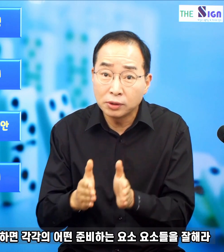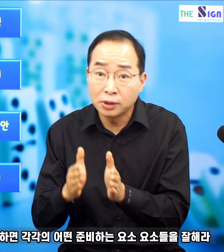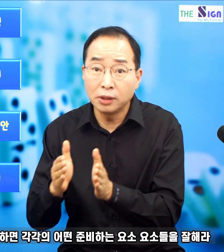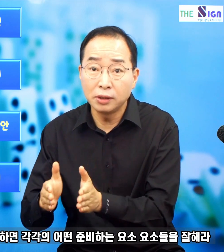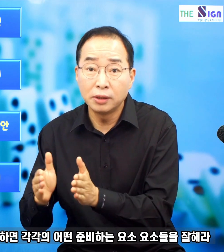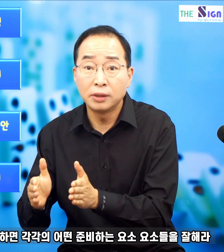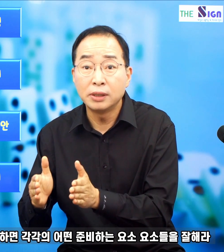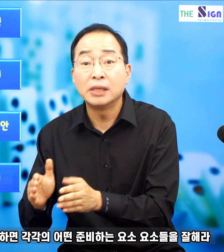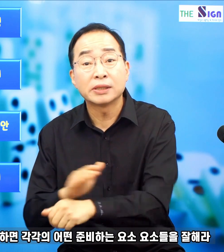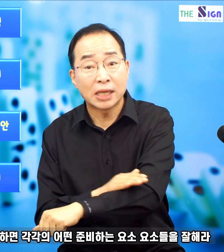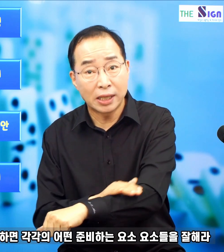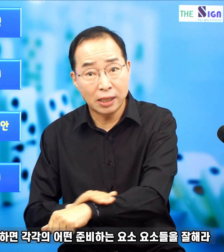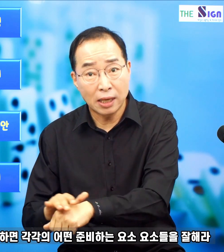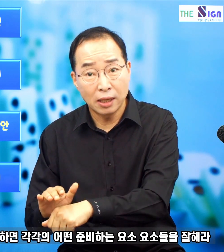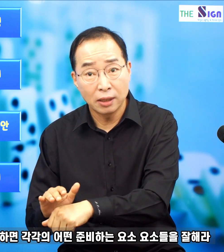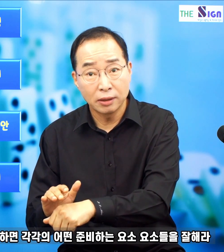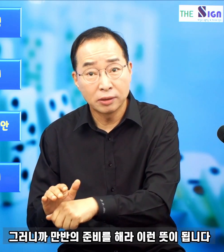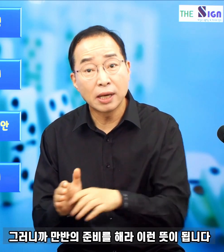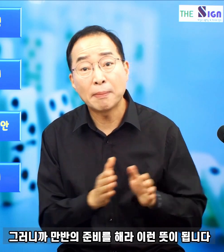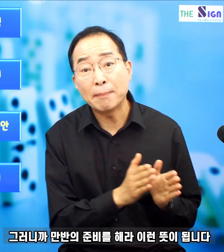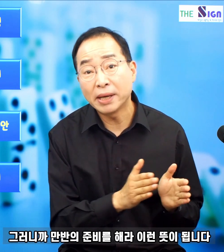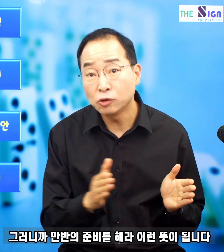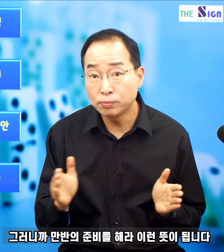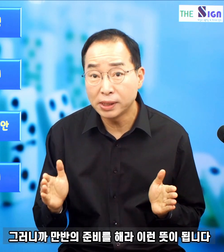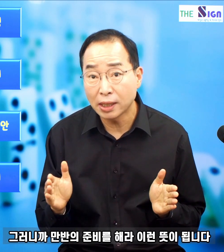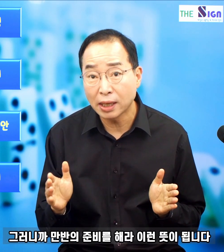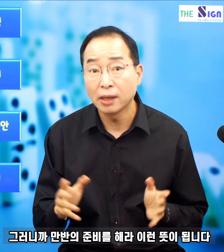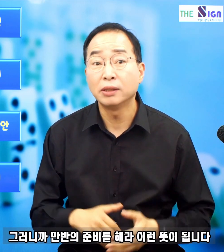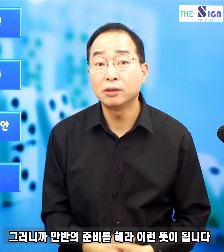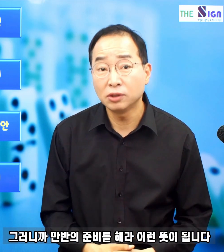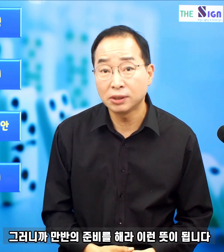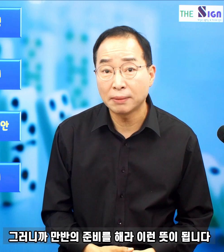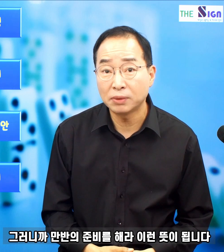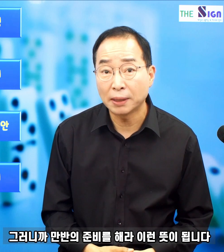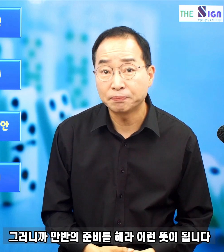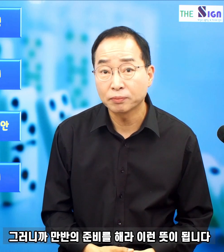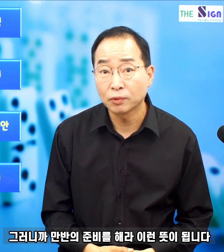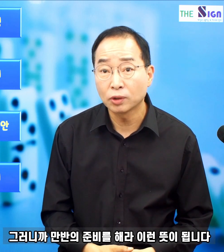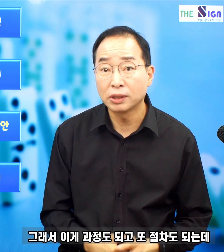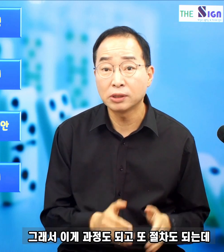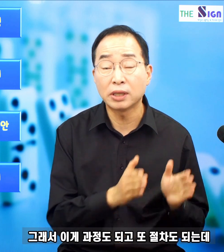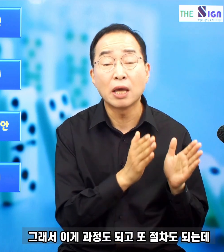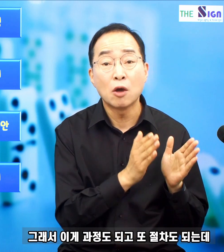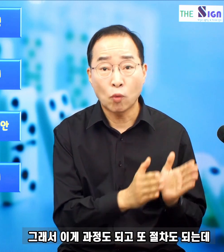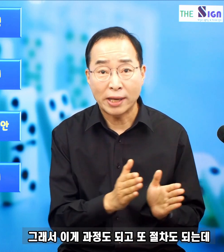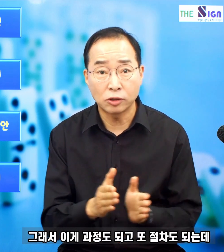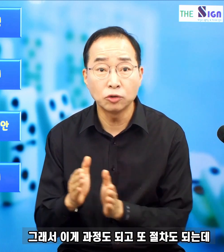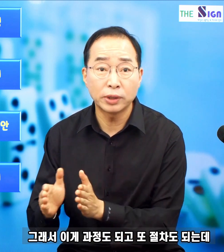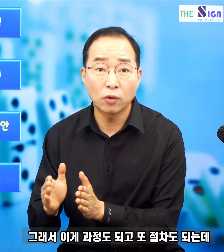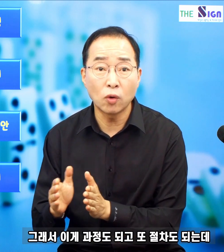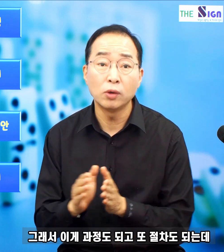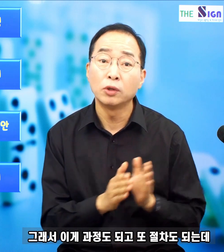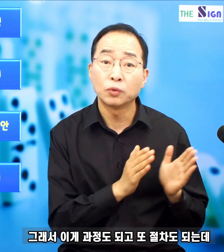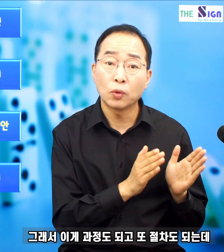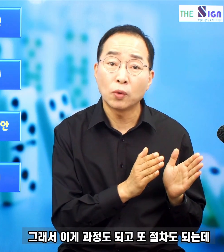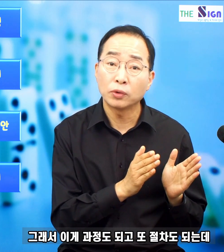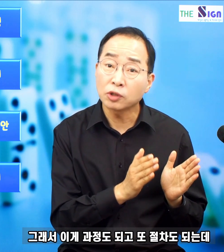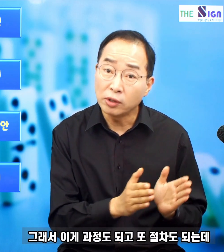요소들을 잘해라. 그러니까 만반의 준비를 해라. 이런 뜻이 됩니다. 그래서 이게 과정도 되고 또